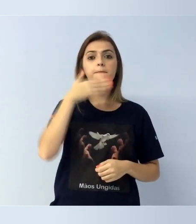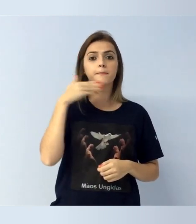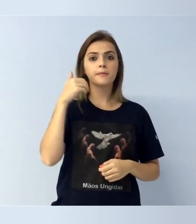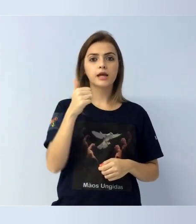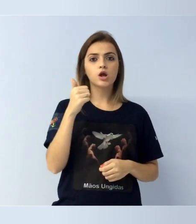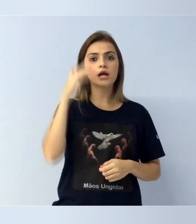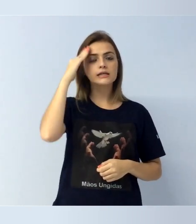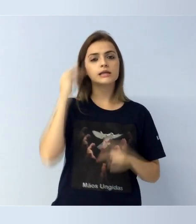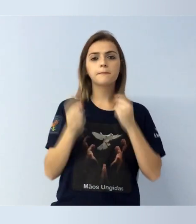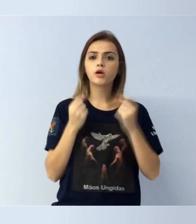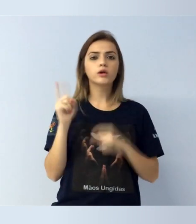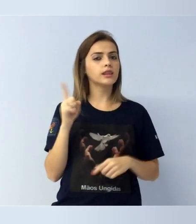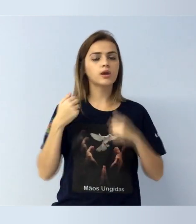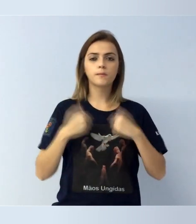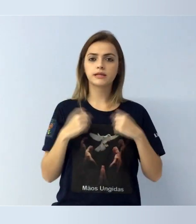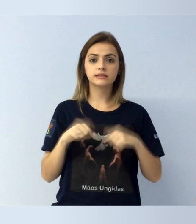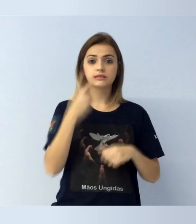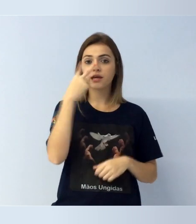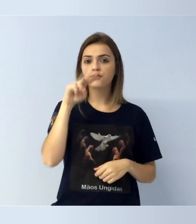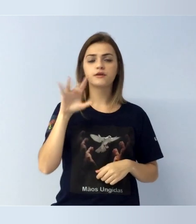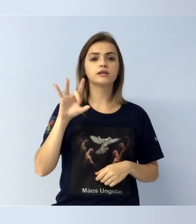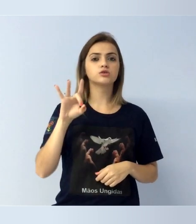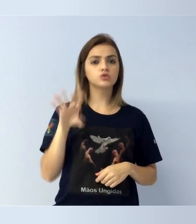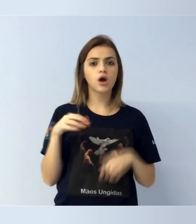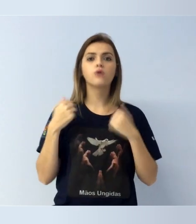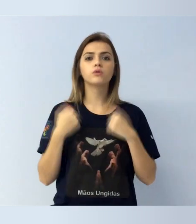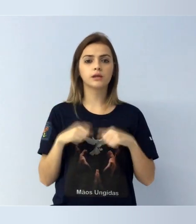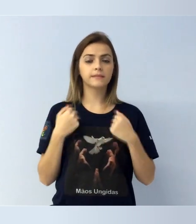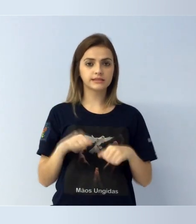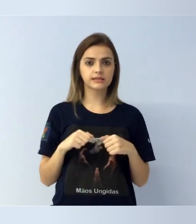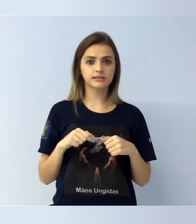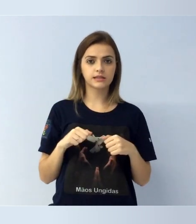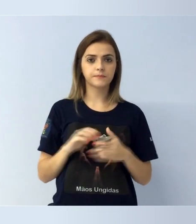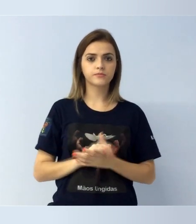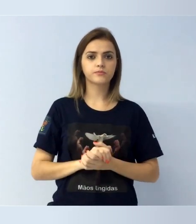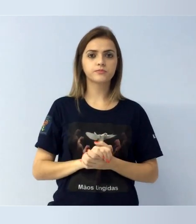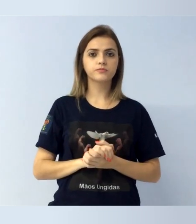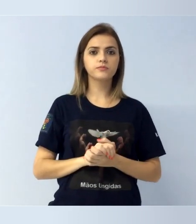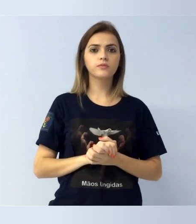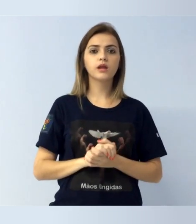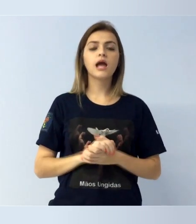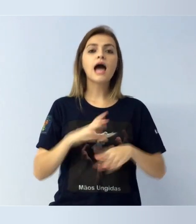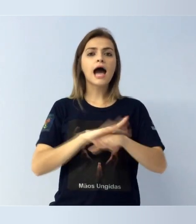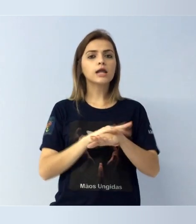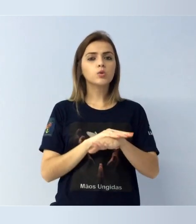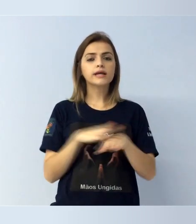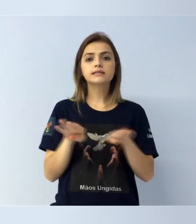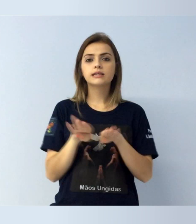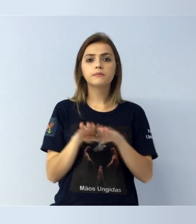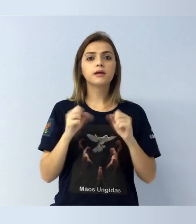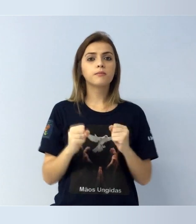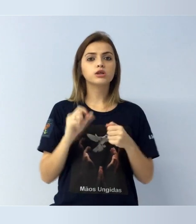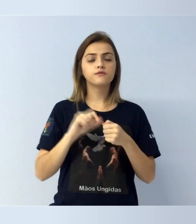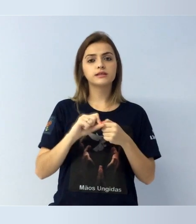vida o que não é essencial, para voltar-se àquilo que é essencial. Muitas vezes a doença provoca uma